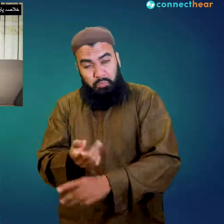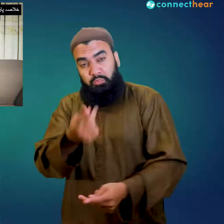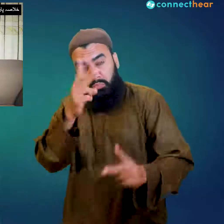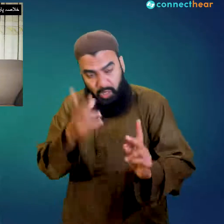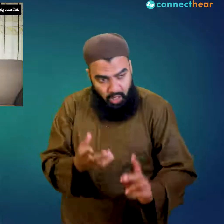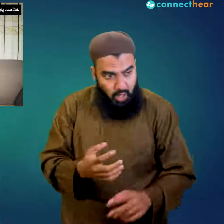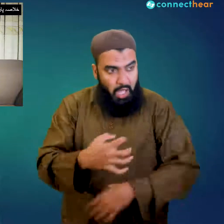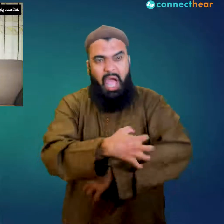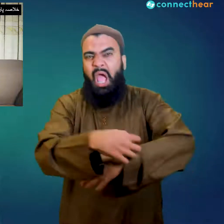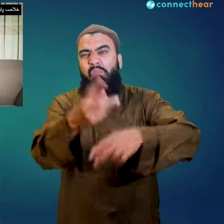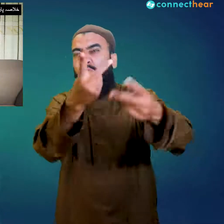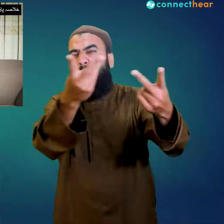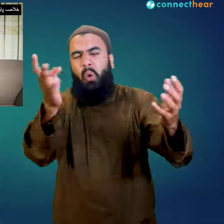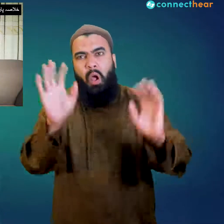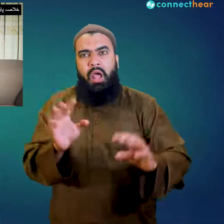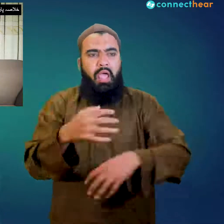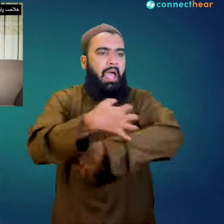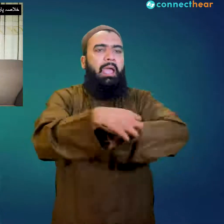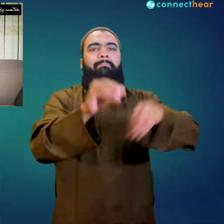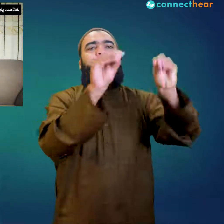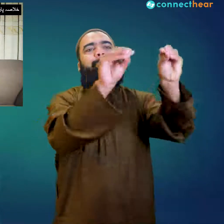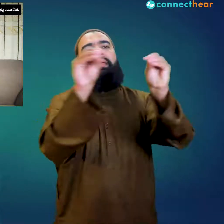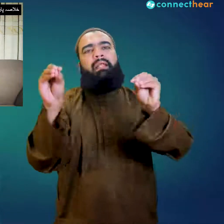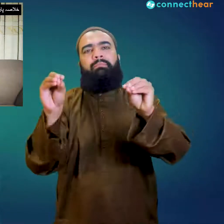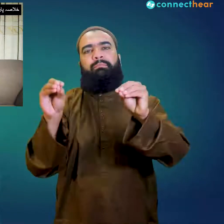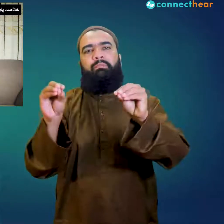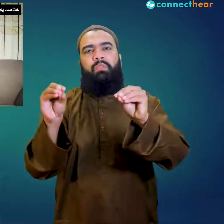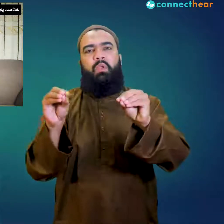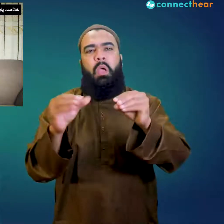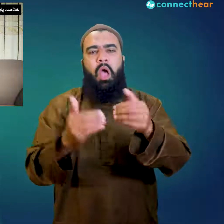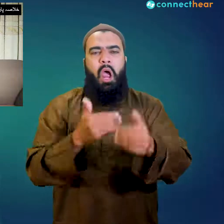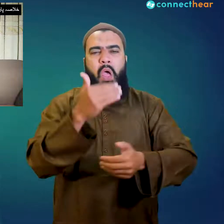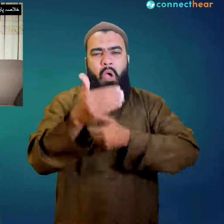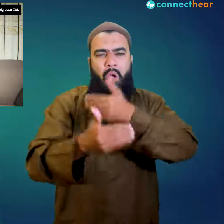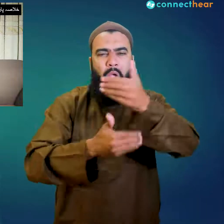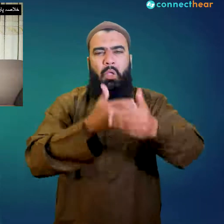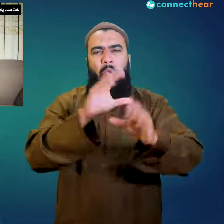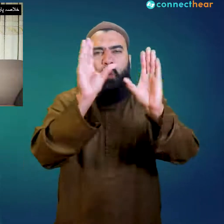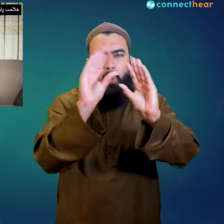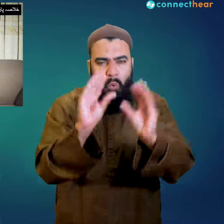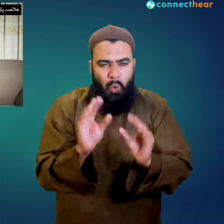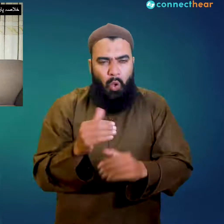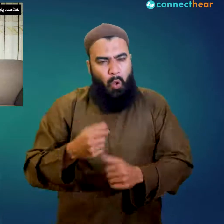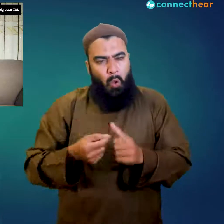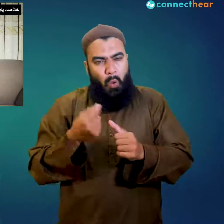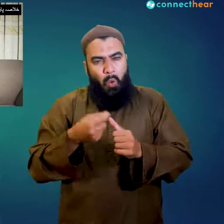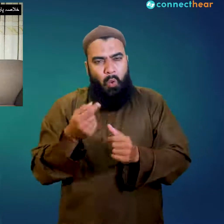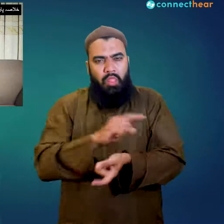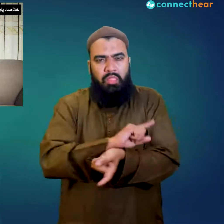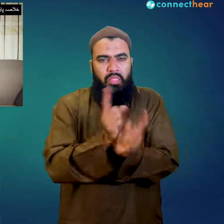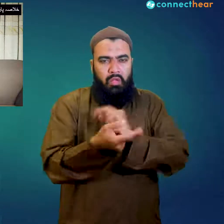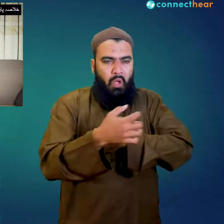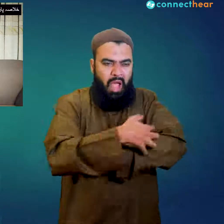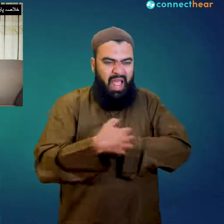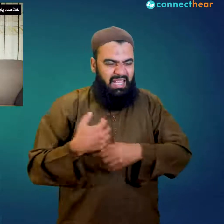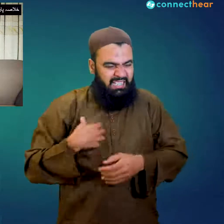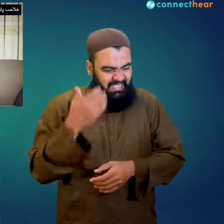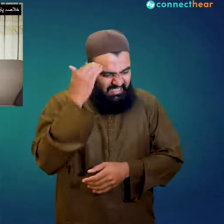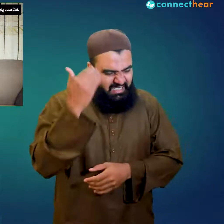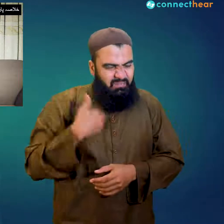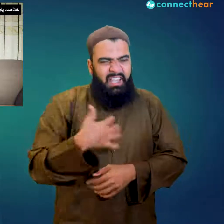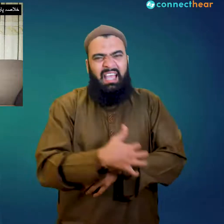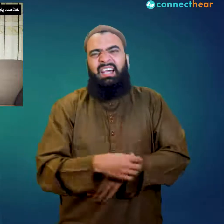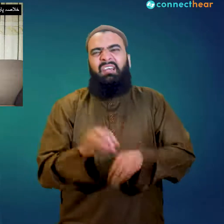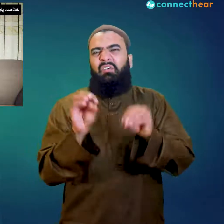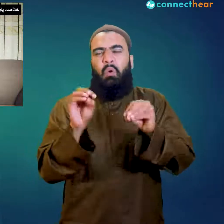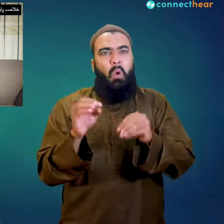دبانا اور لوگوں کو، قصور والوں کو معاف کرنا، تو اللہ احسان کرنے والوں کو محبوب رکھتا ہے اور